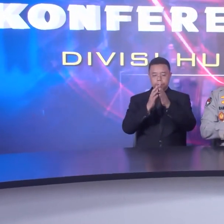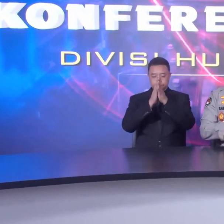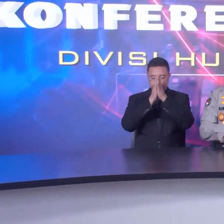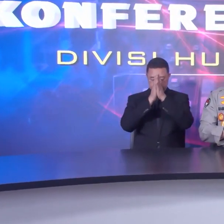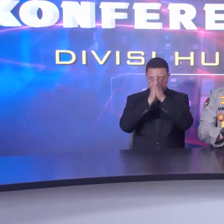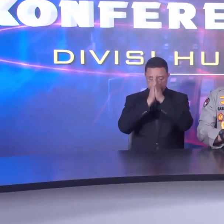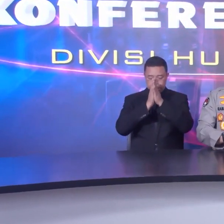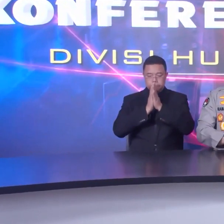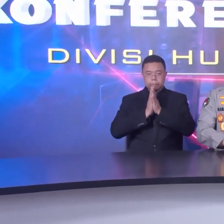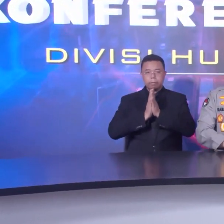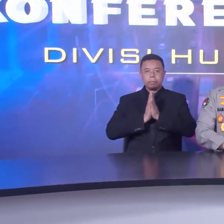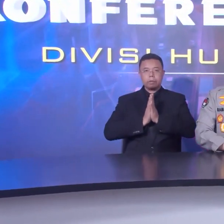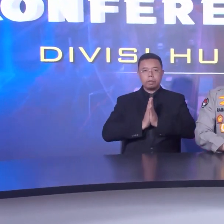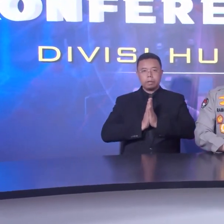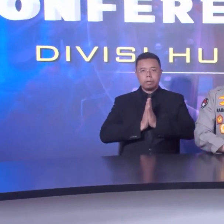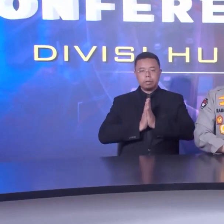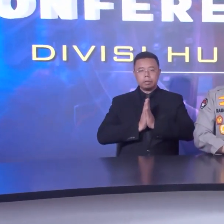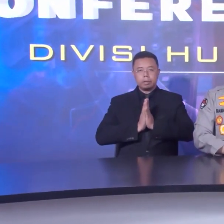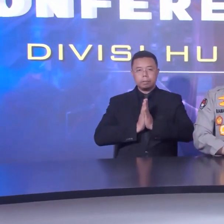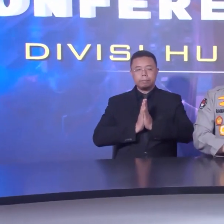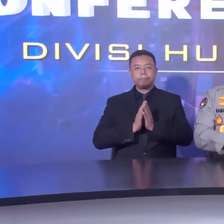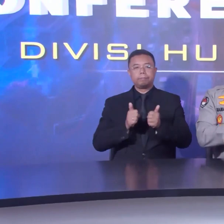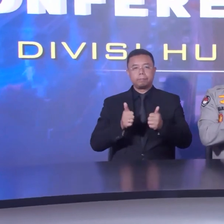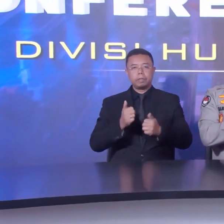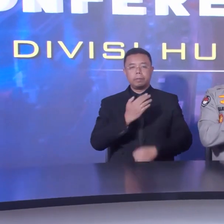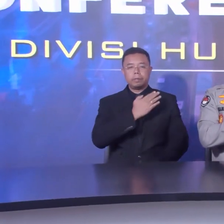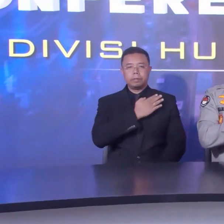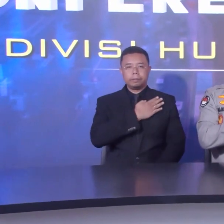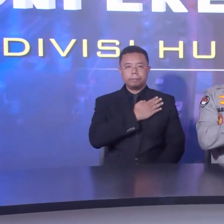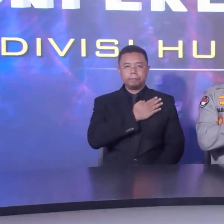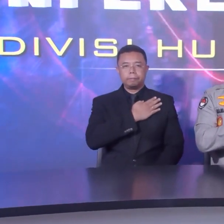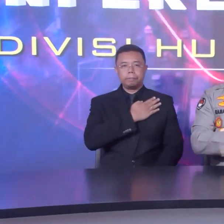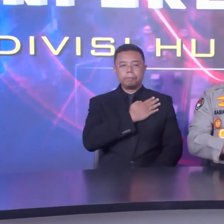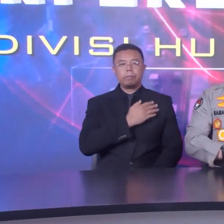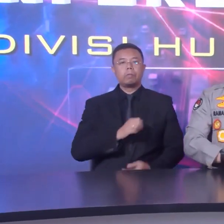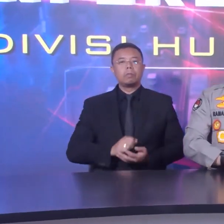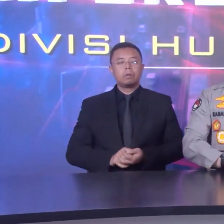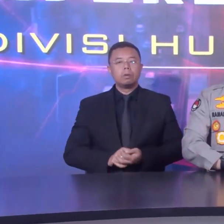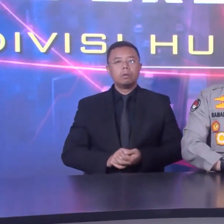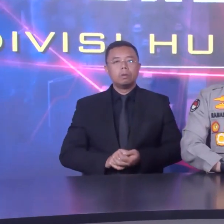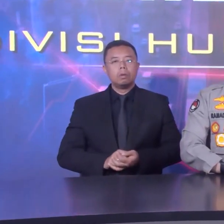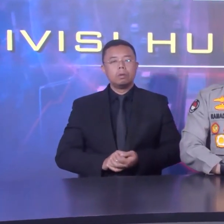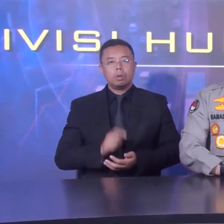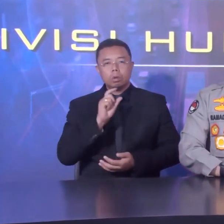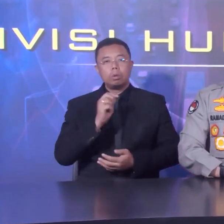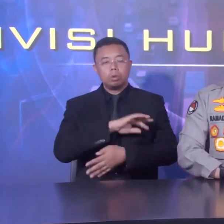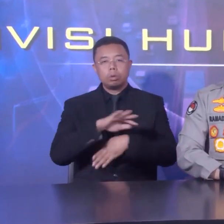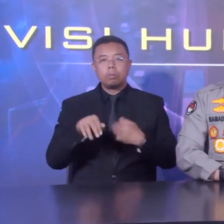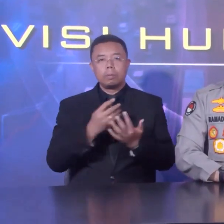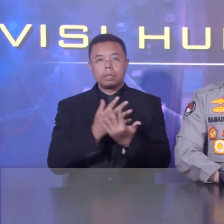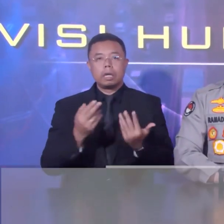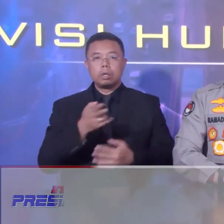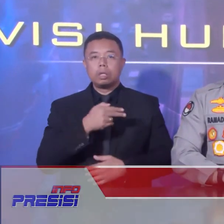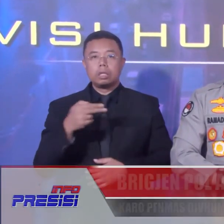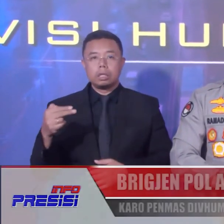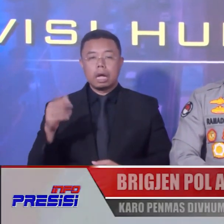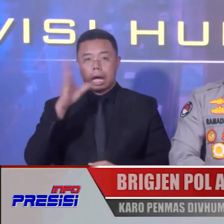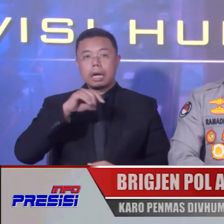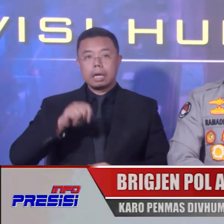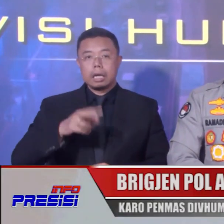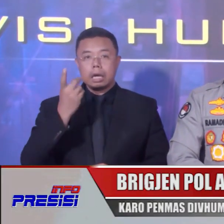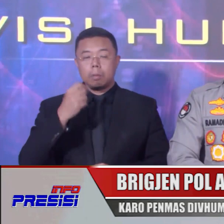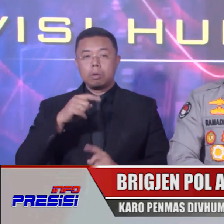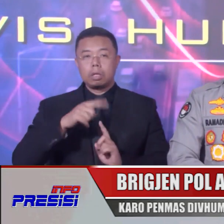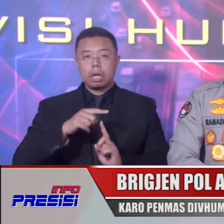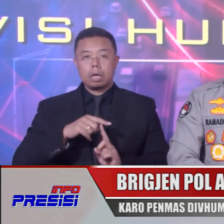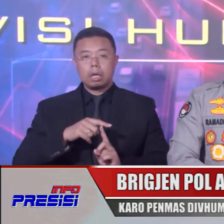Swastiastu nama budaya salam kebajikan dan salam presisi Kepada seluruh masyarakat Indonesia pada hari